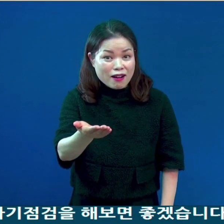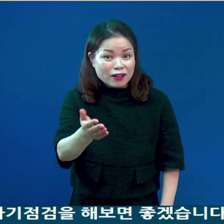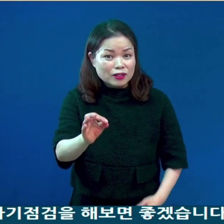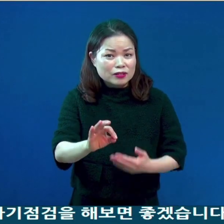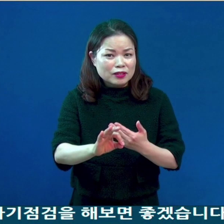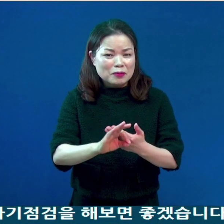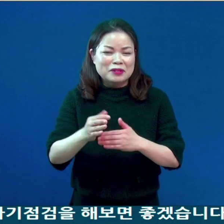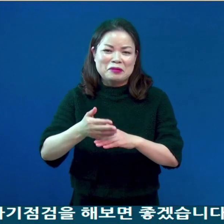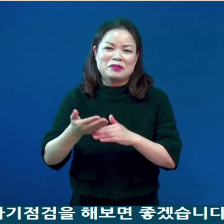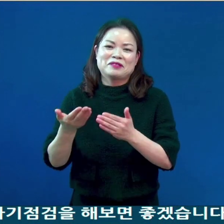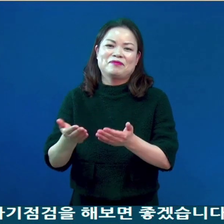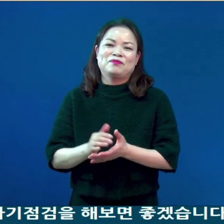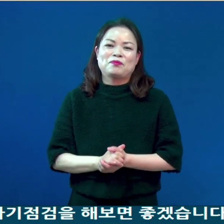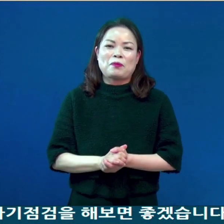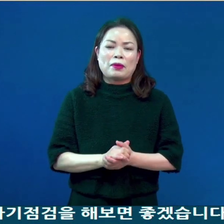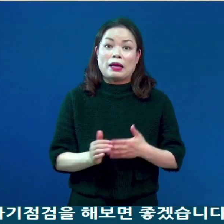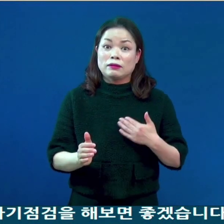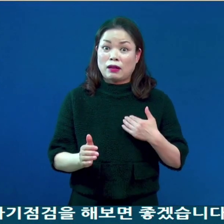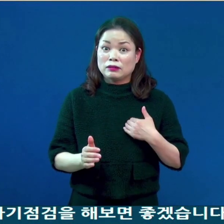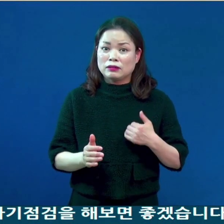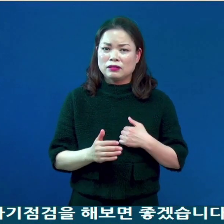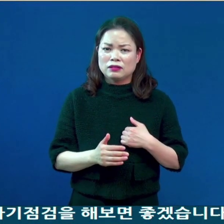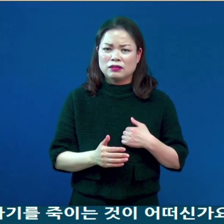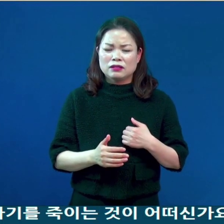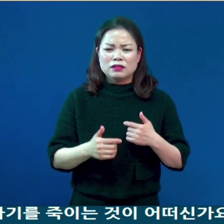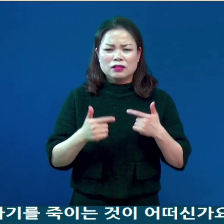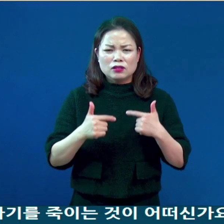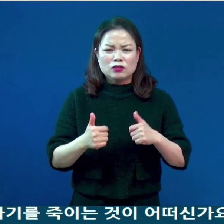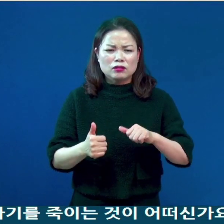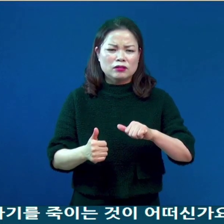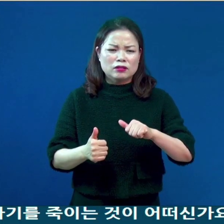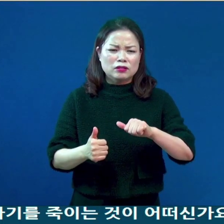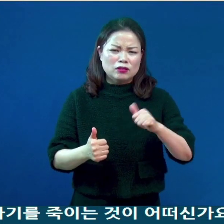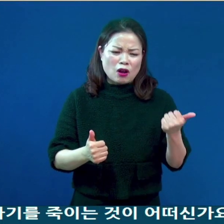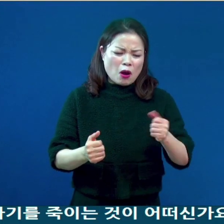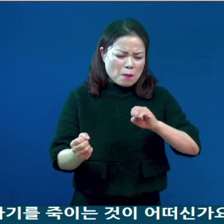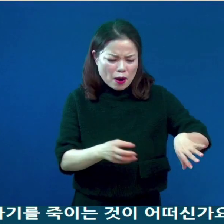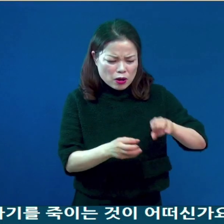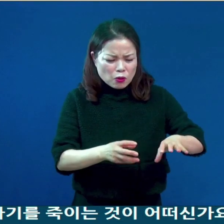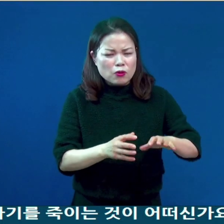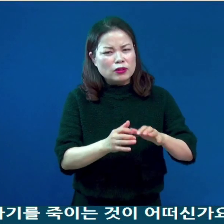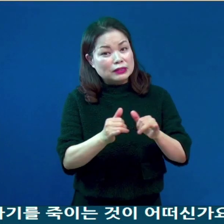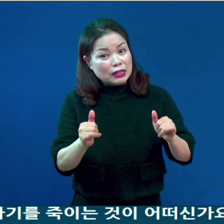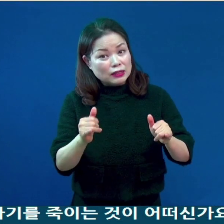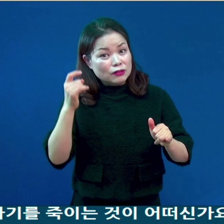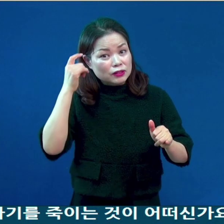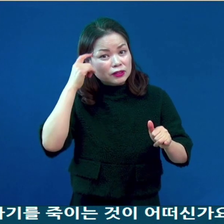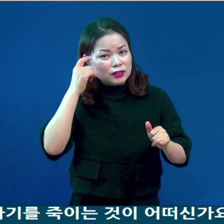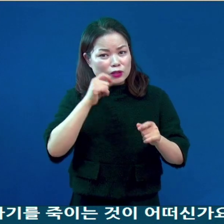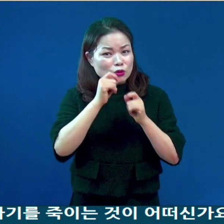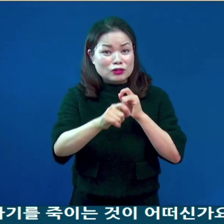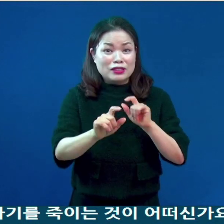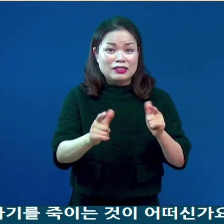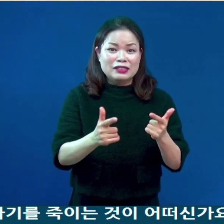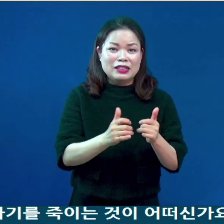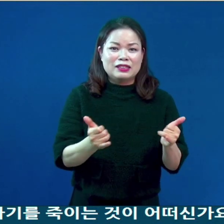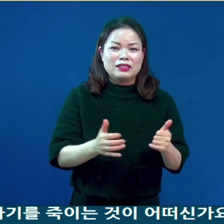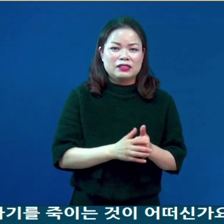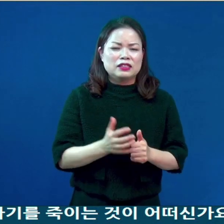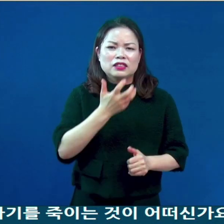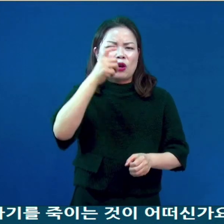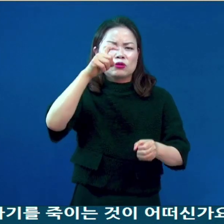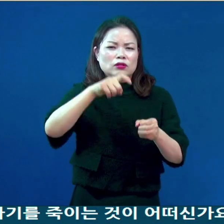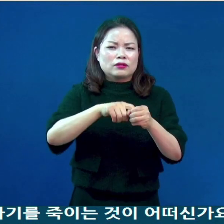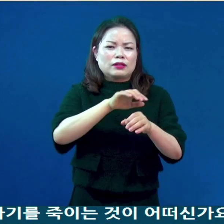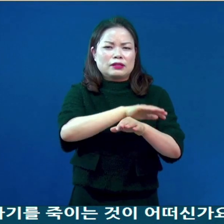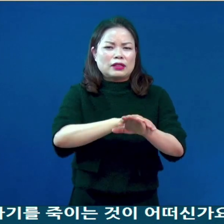분들 감사합니다. 나는 나를 늘 죽이고 삽니다 하시는 분 저는 안 속습니다. 그런 분들은 영적으로